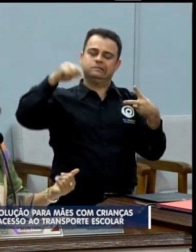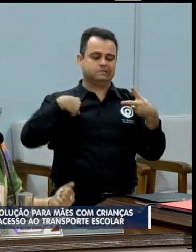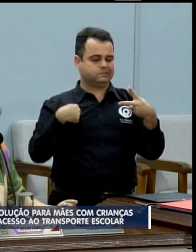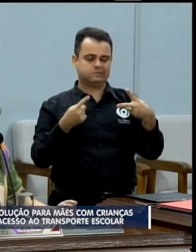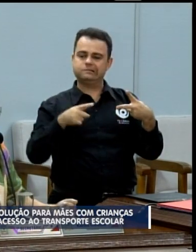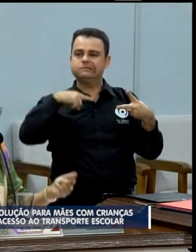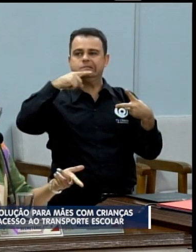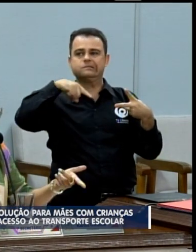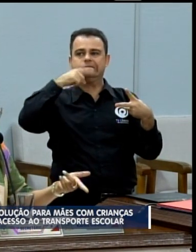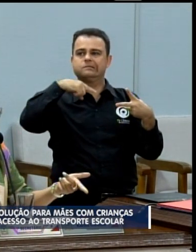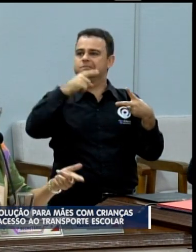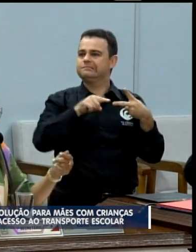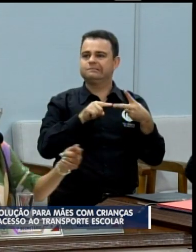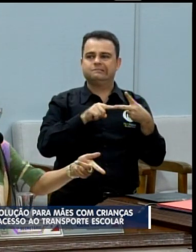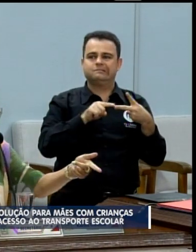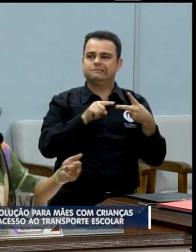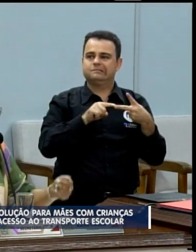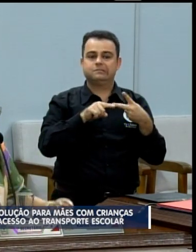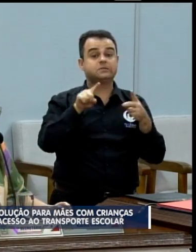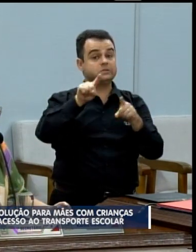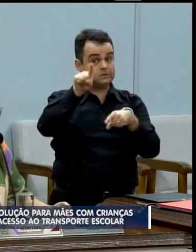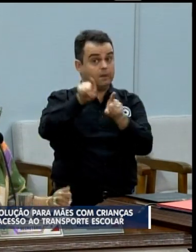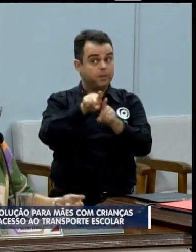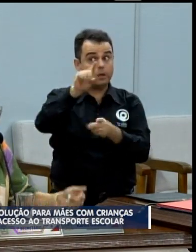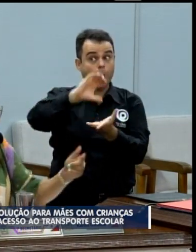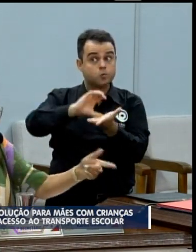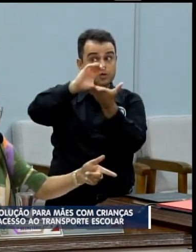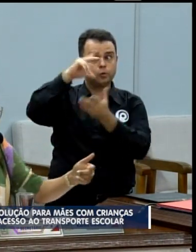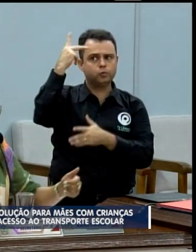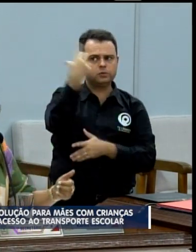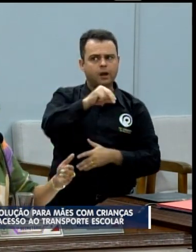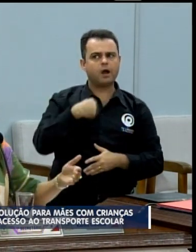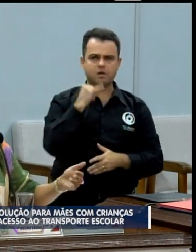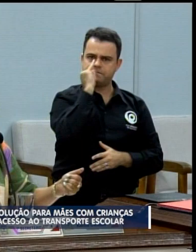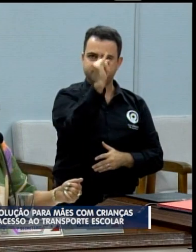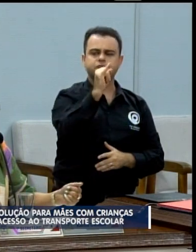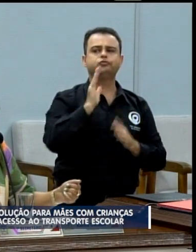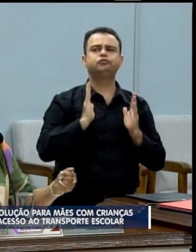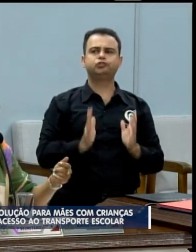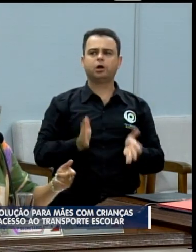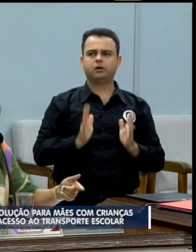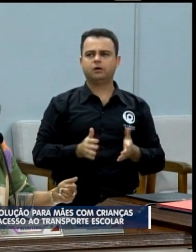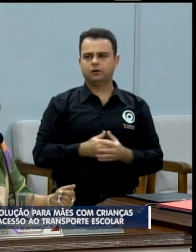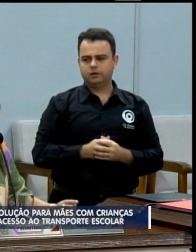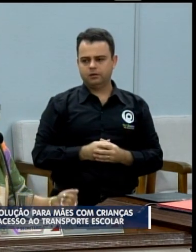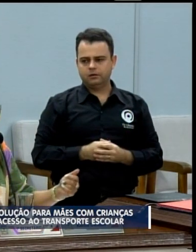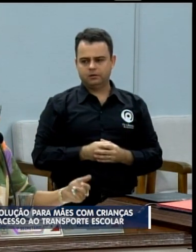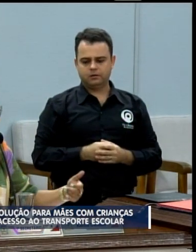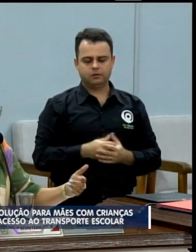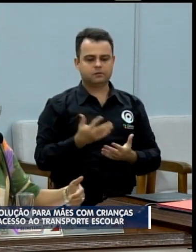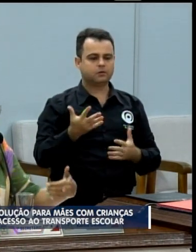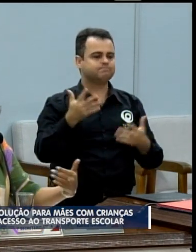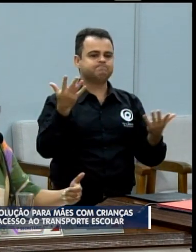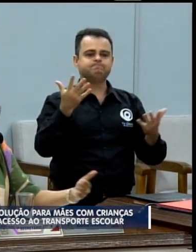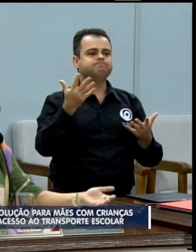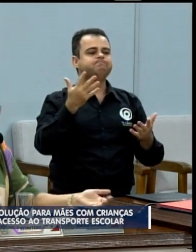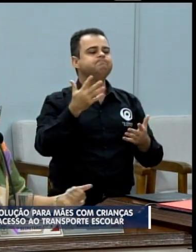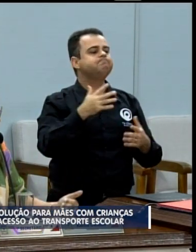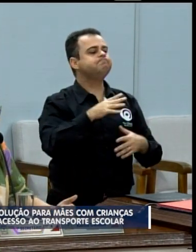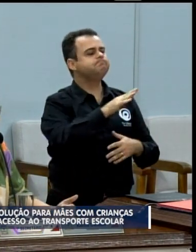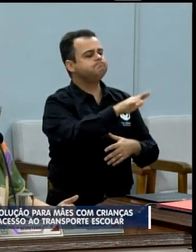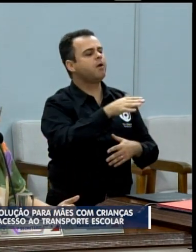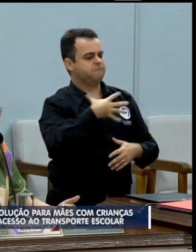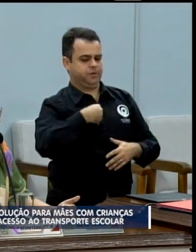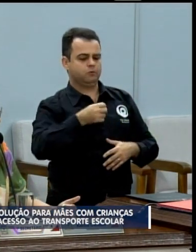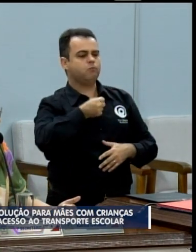estão passando por isso. E o Conselho Tutelar está acionado. Faltou, aciona. Por que não está indo? Transporte. Não tem condição de mandar a criança